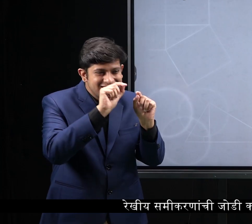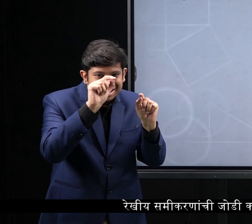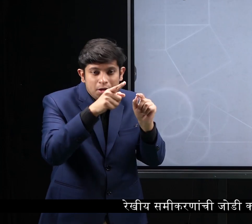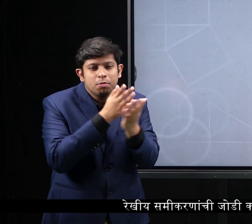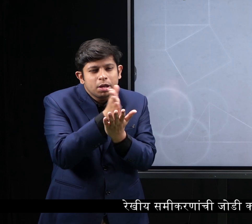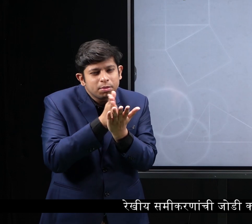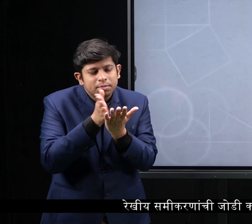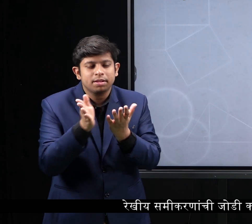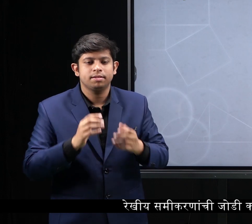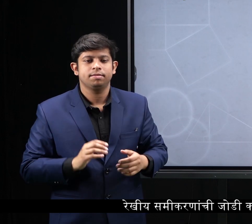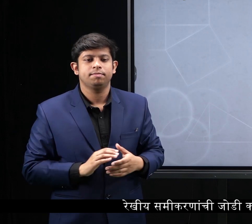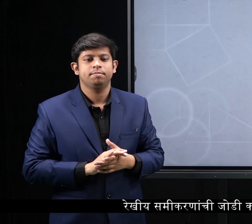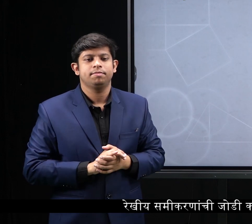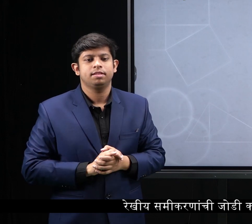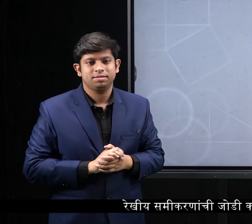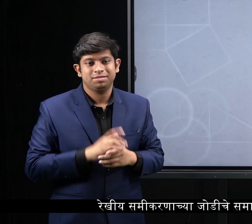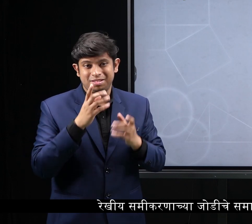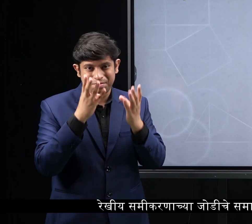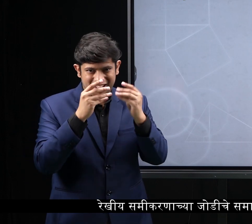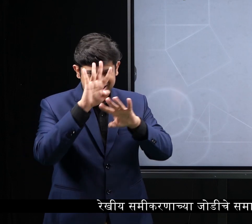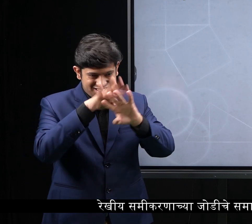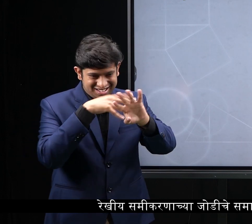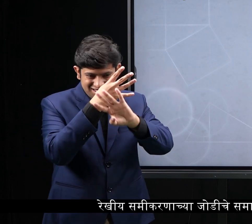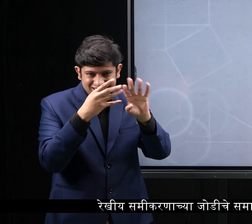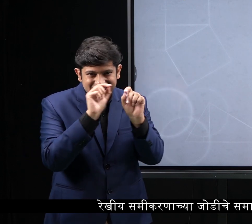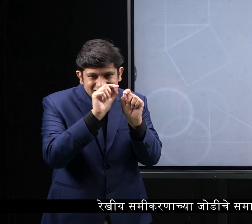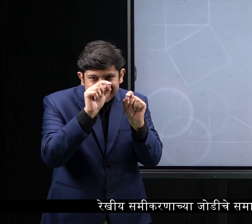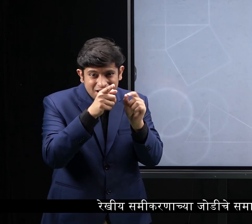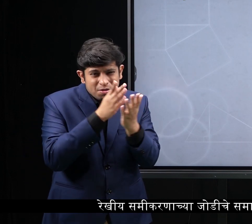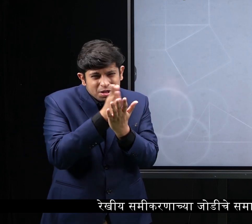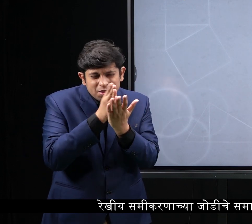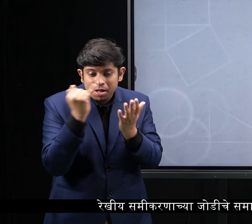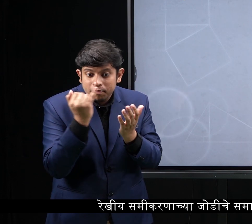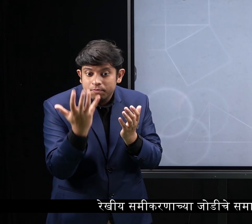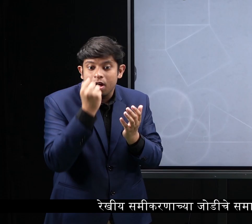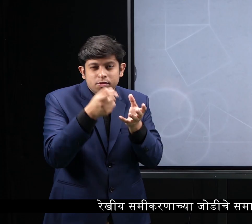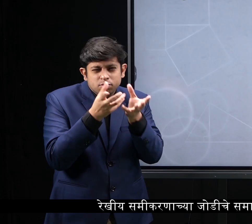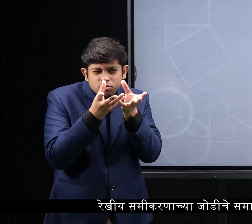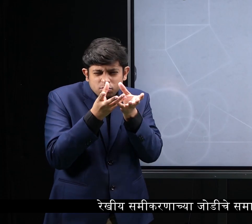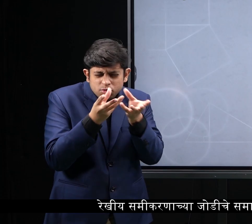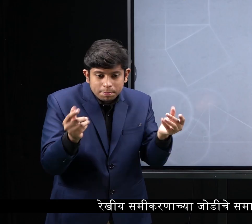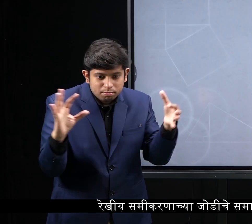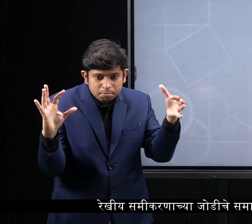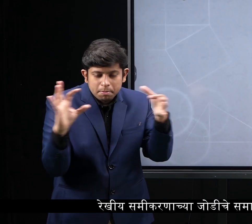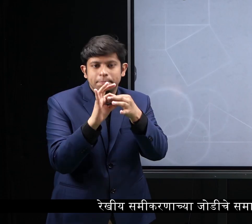कशी सोडवू शकतो ते पाहूया. रेखीय समीकरणांच्या जोडीचे समाधान शोधण्याचे ग्राफिकल